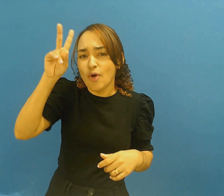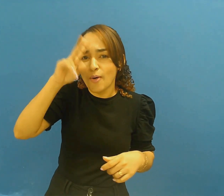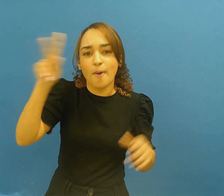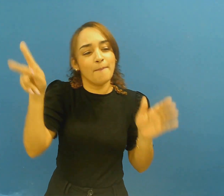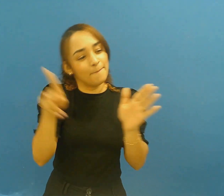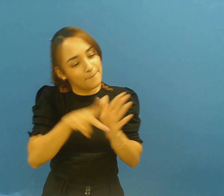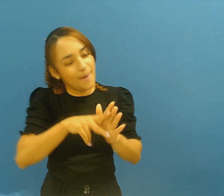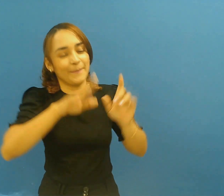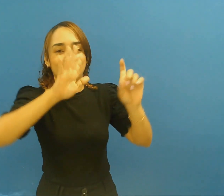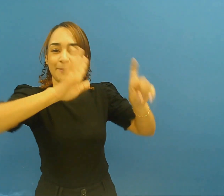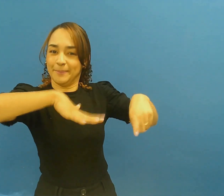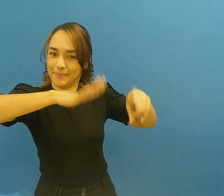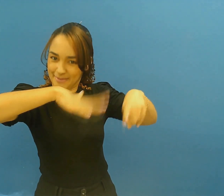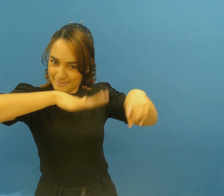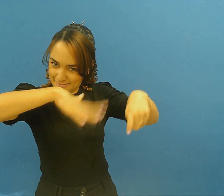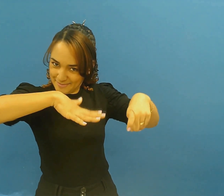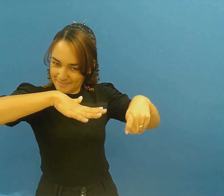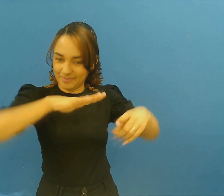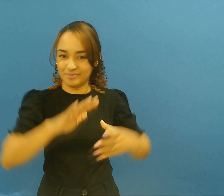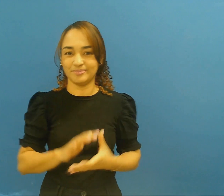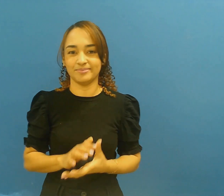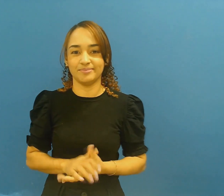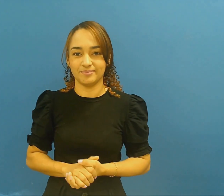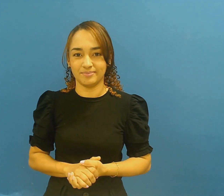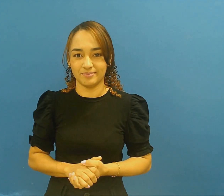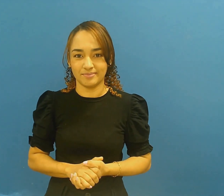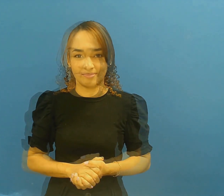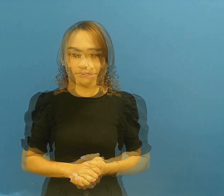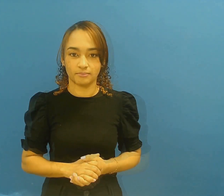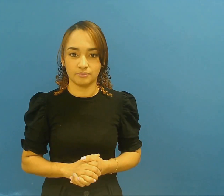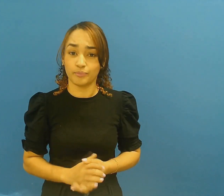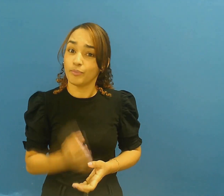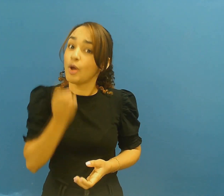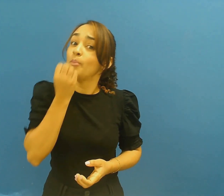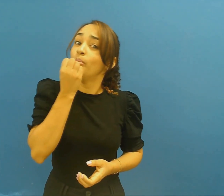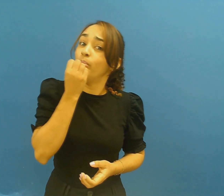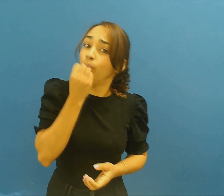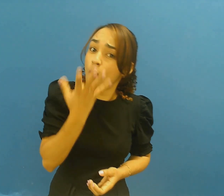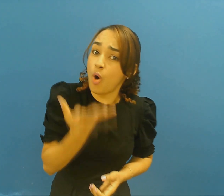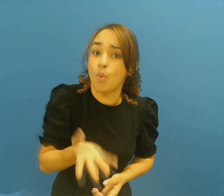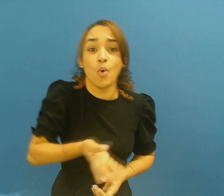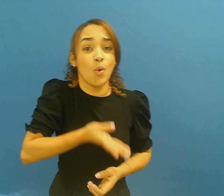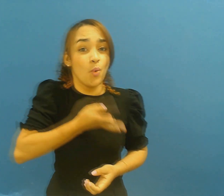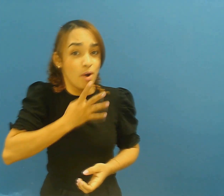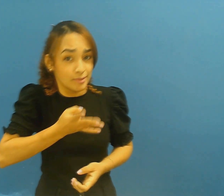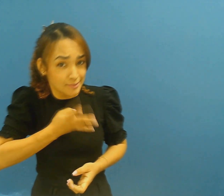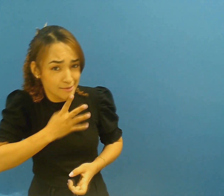É importante que conheçamos essas histórias e esses mitos.